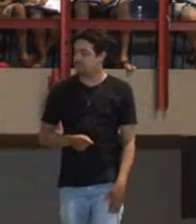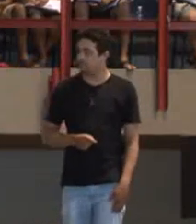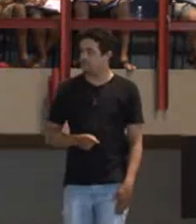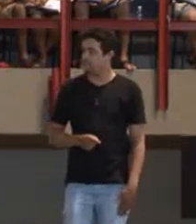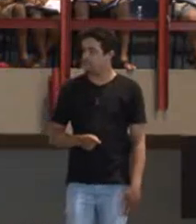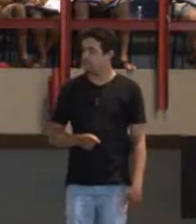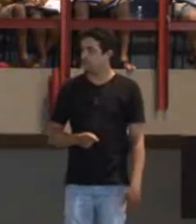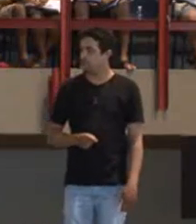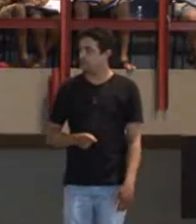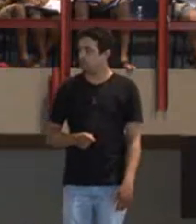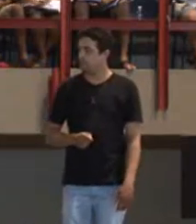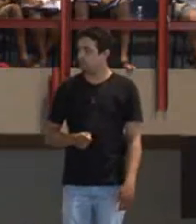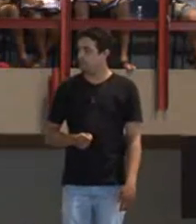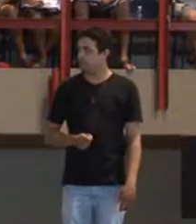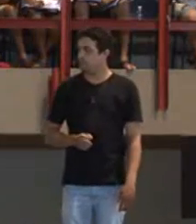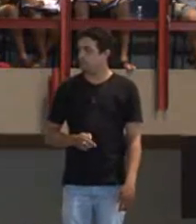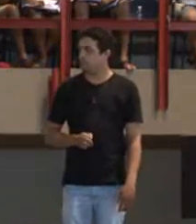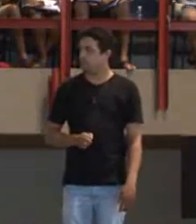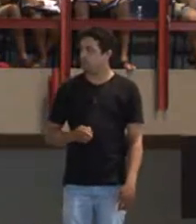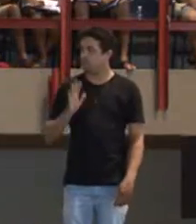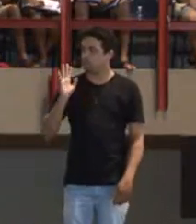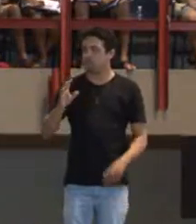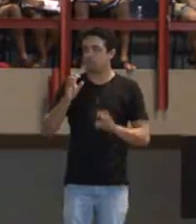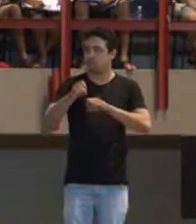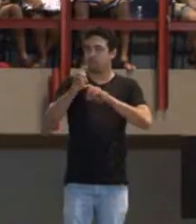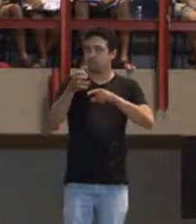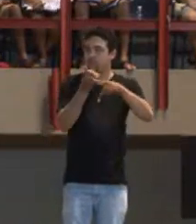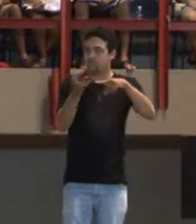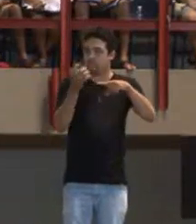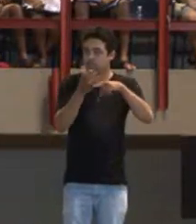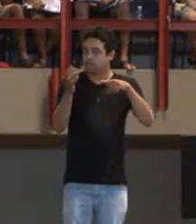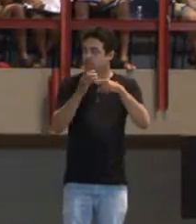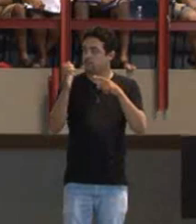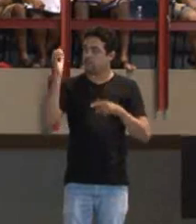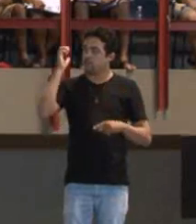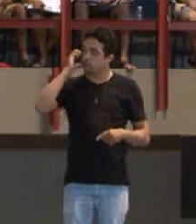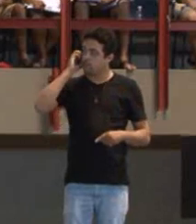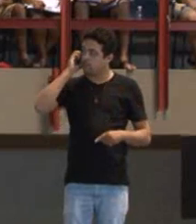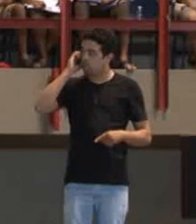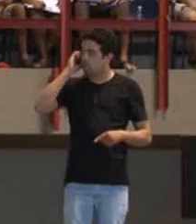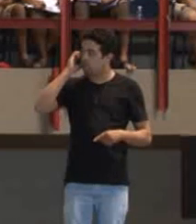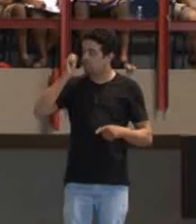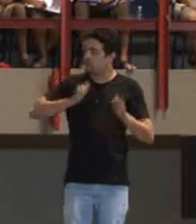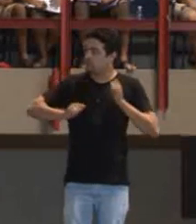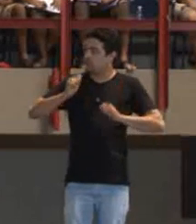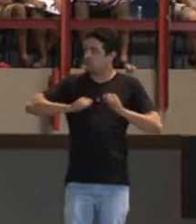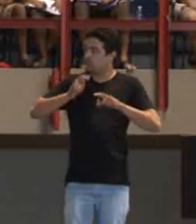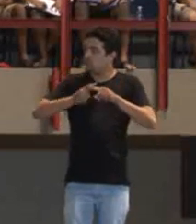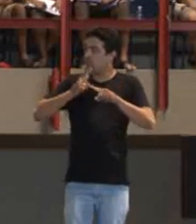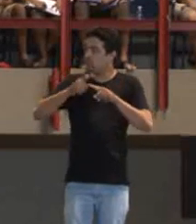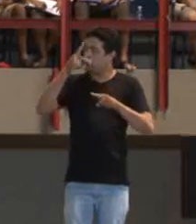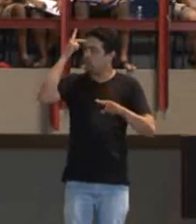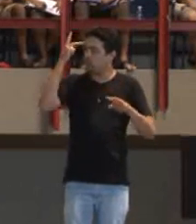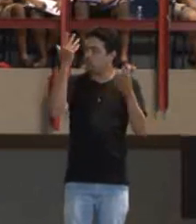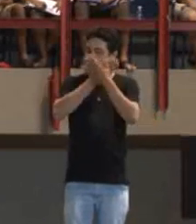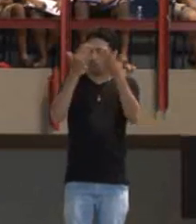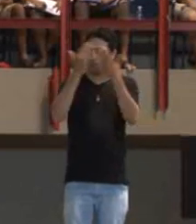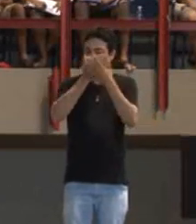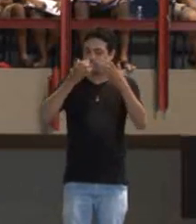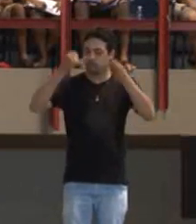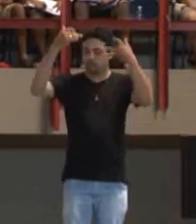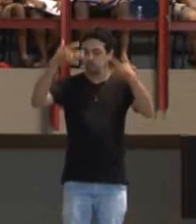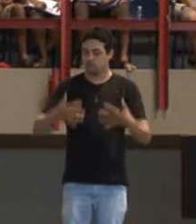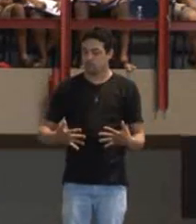Olha, eu já dei aula de física na rádio, desesperado, porque ninguém estava me vendo e tu vê que eu me mexo o